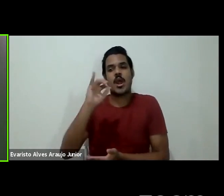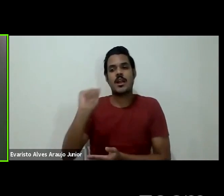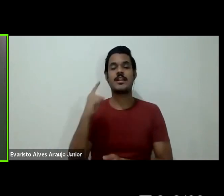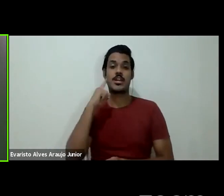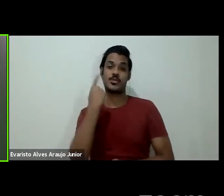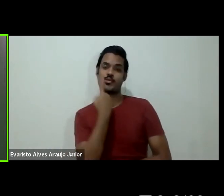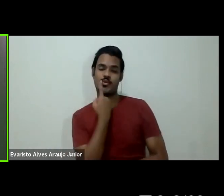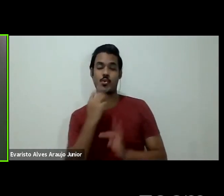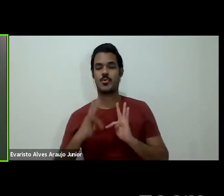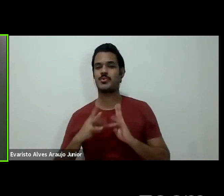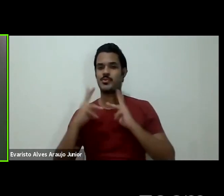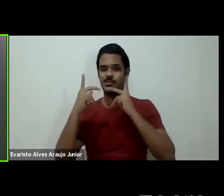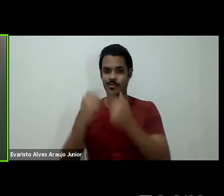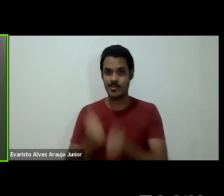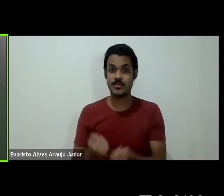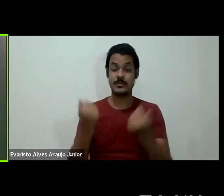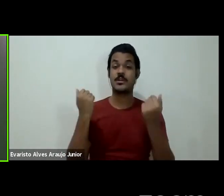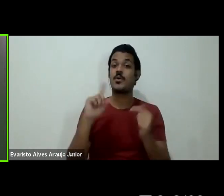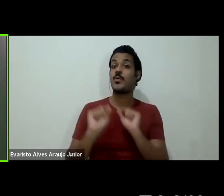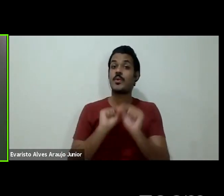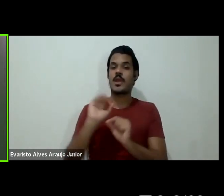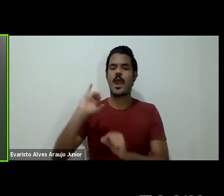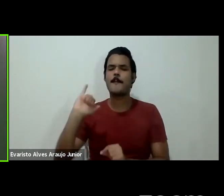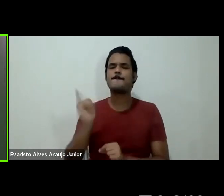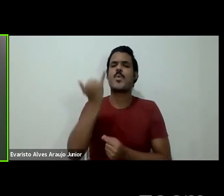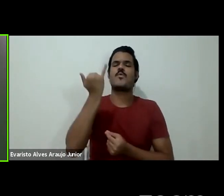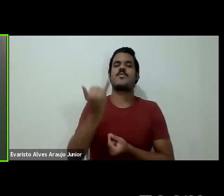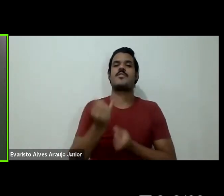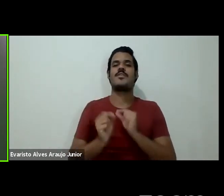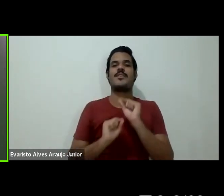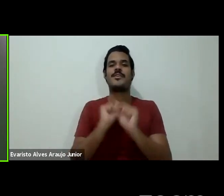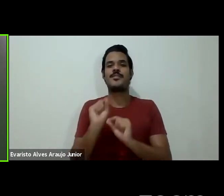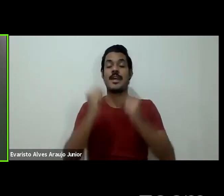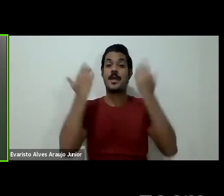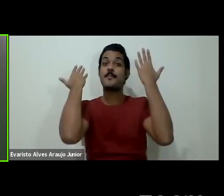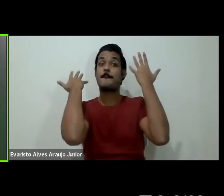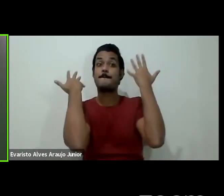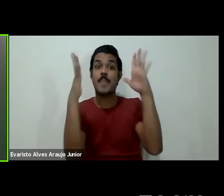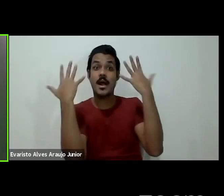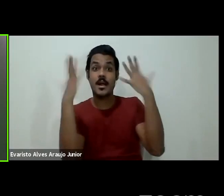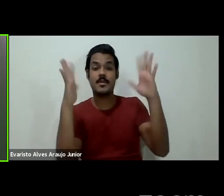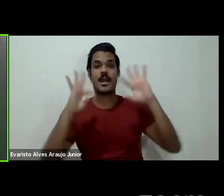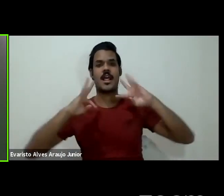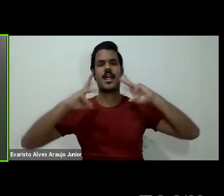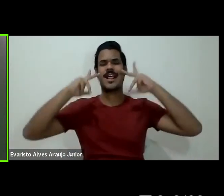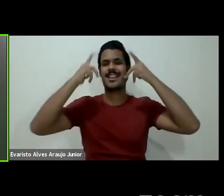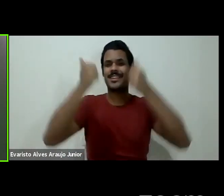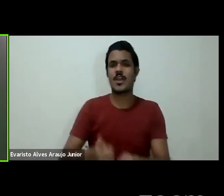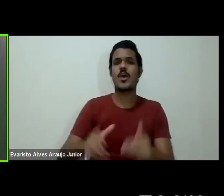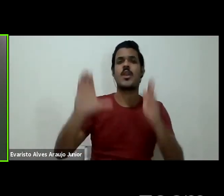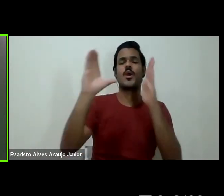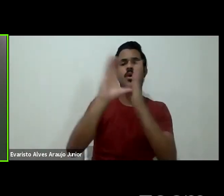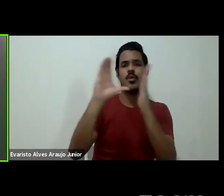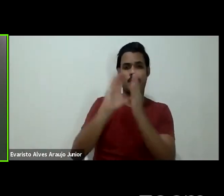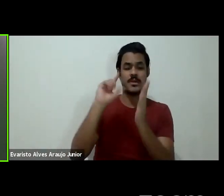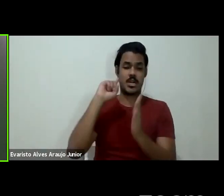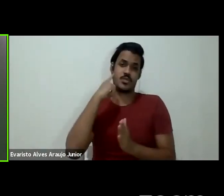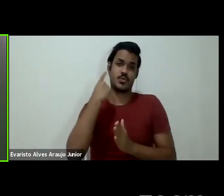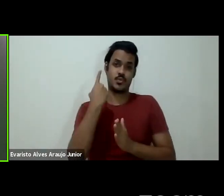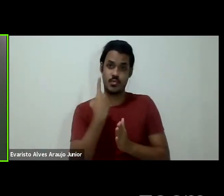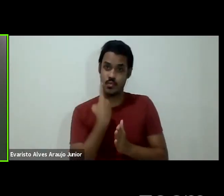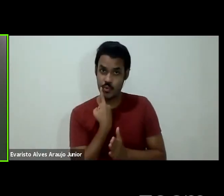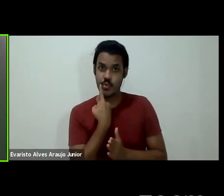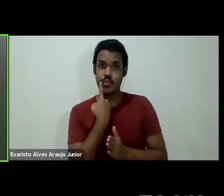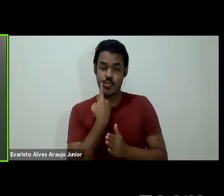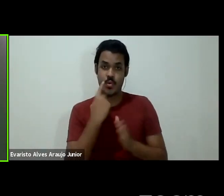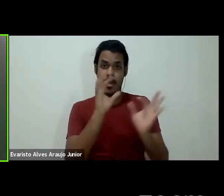Surdes. Então, eu quero aproveitar e parabenizar a todos surdes que